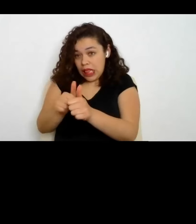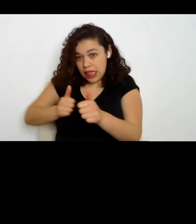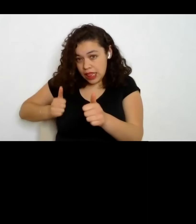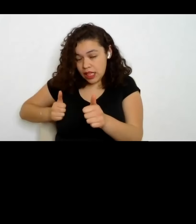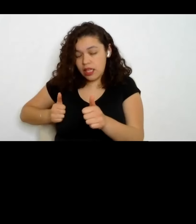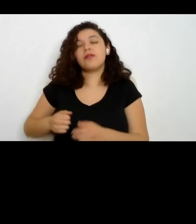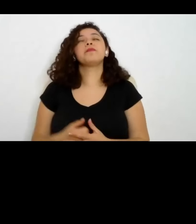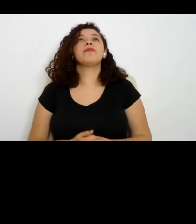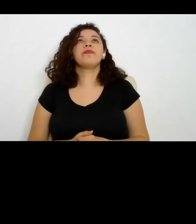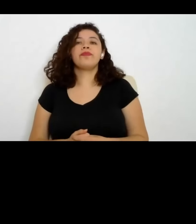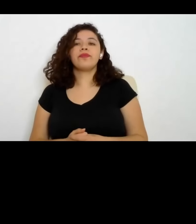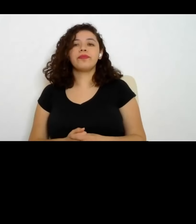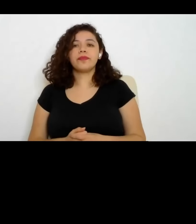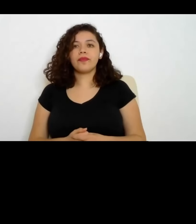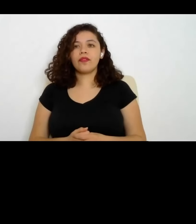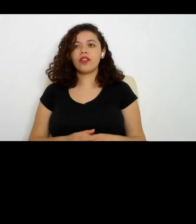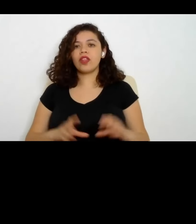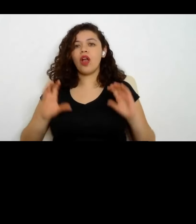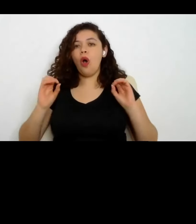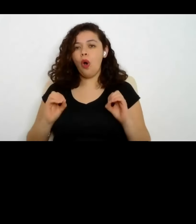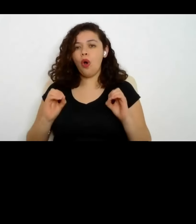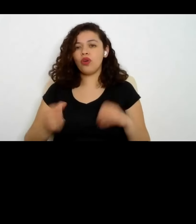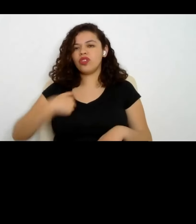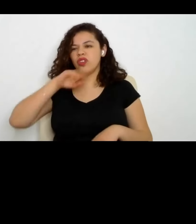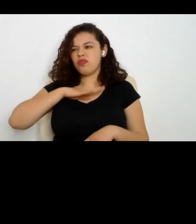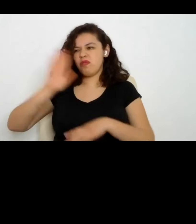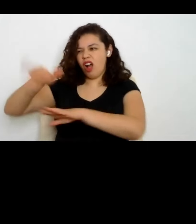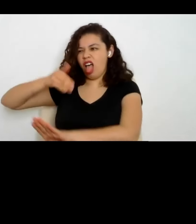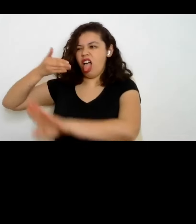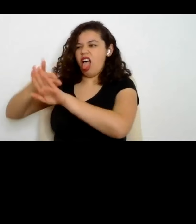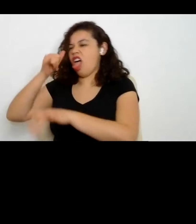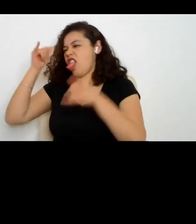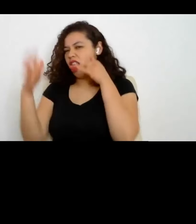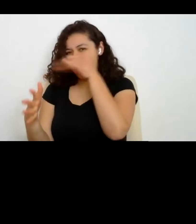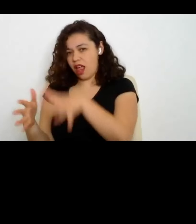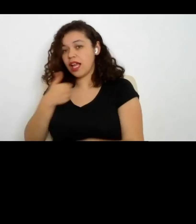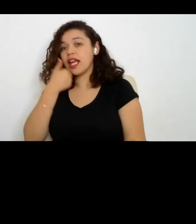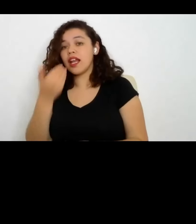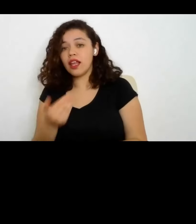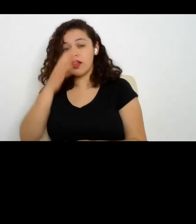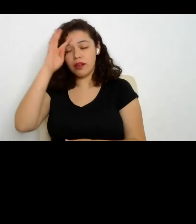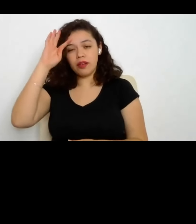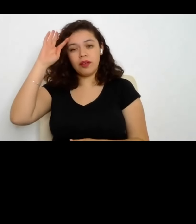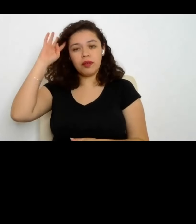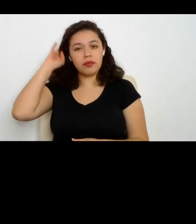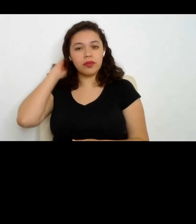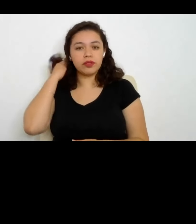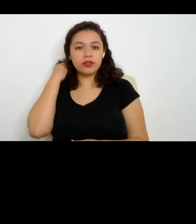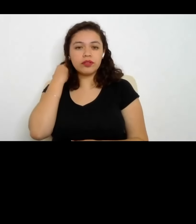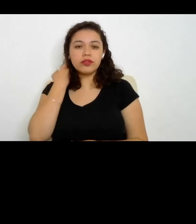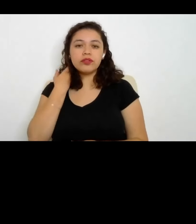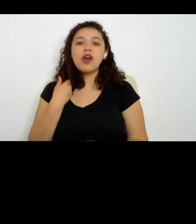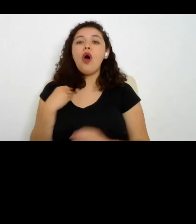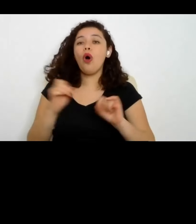responderles, el actuar con negligencia y dolo, el declarar dolosamente la inexistencia de